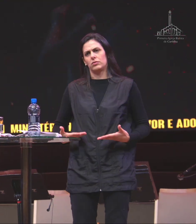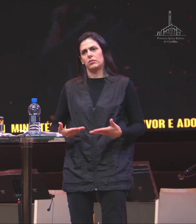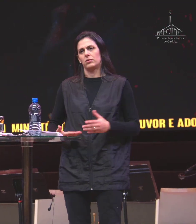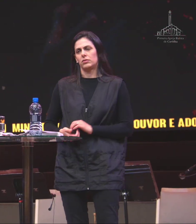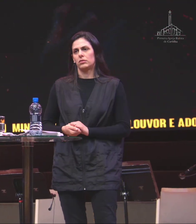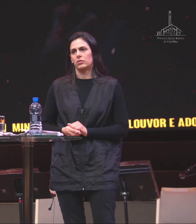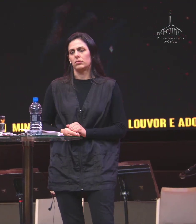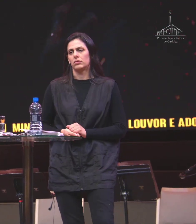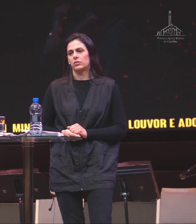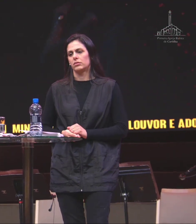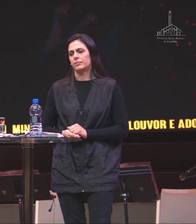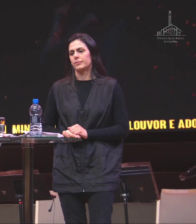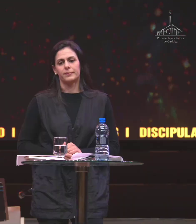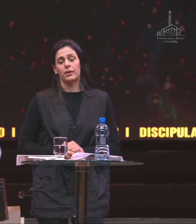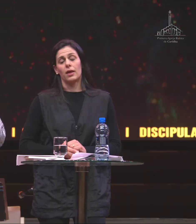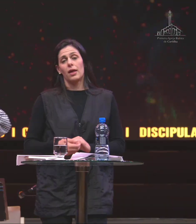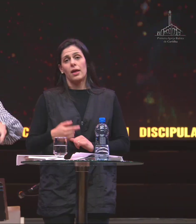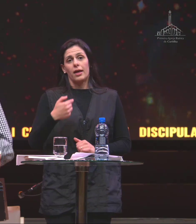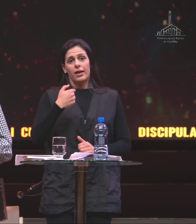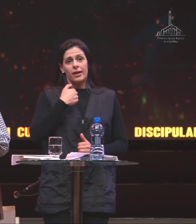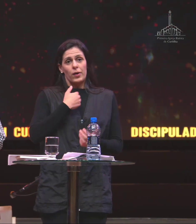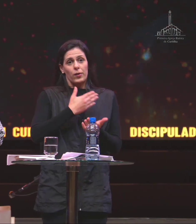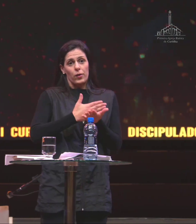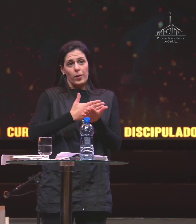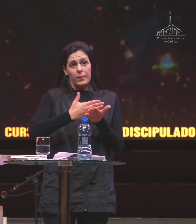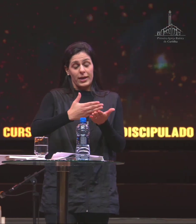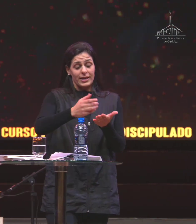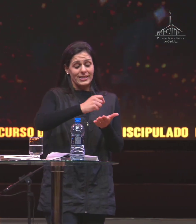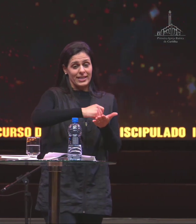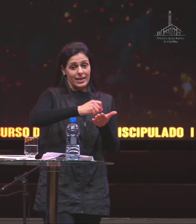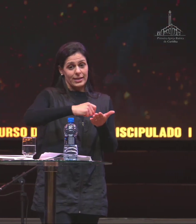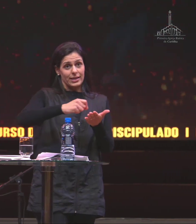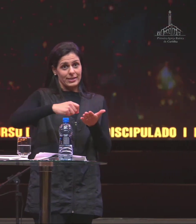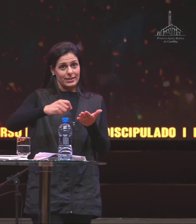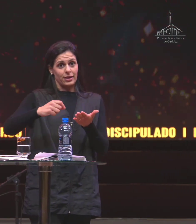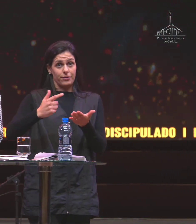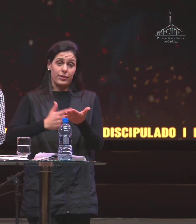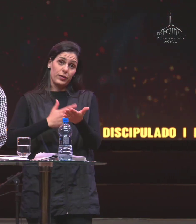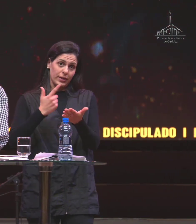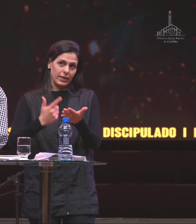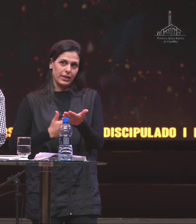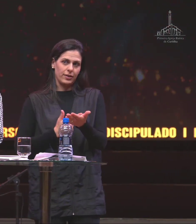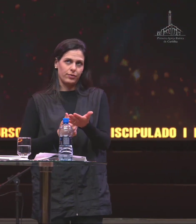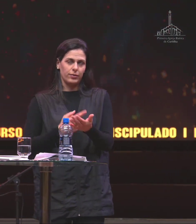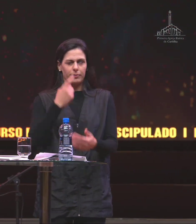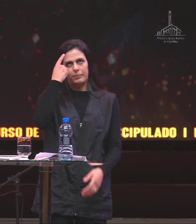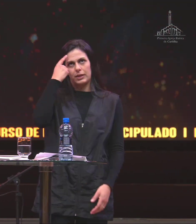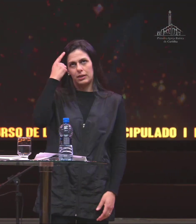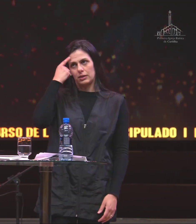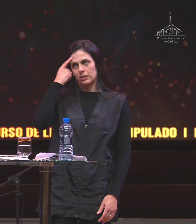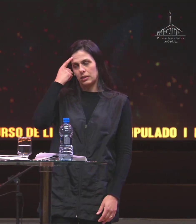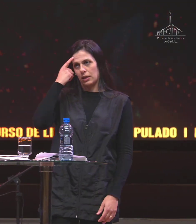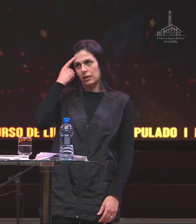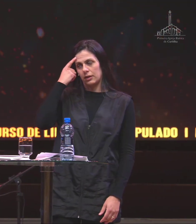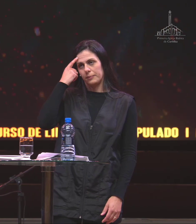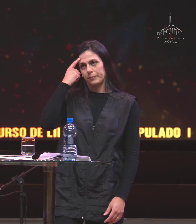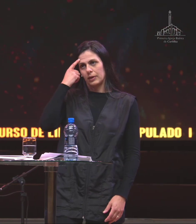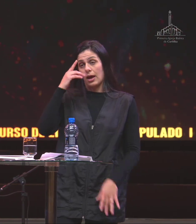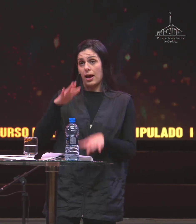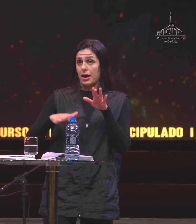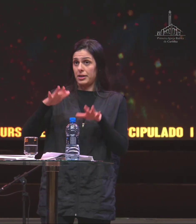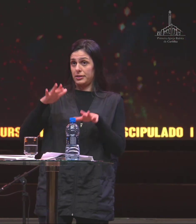com certeza não precisava de uma carta de recomendação. Porque, e Paulo, eu acho que ele fica meio brabo ali, né, pastor? Porque ele